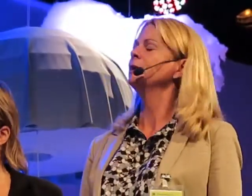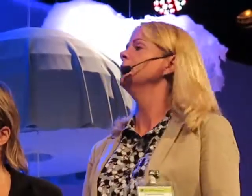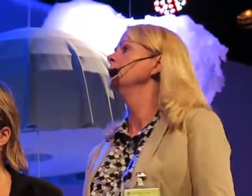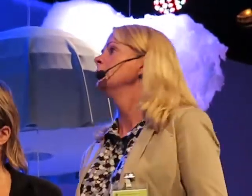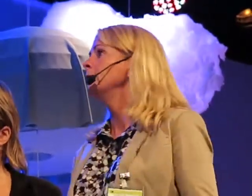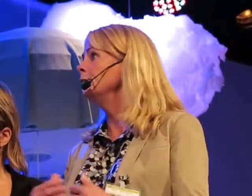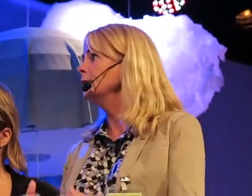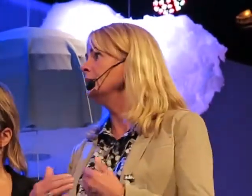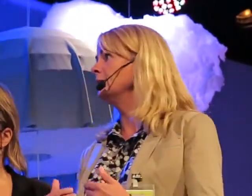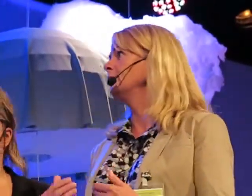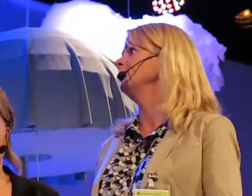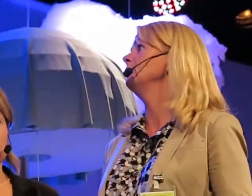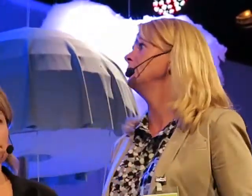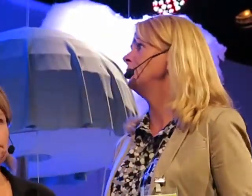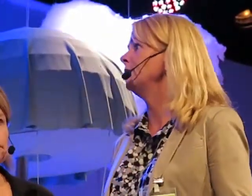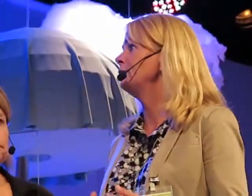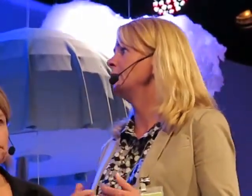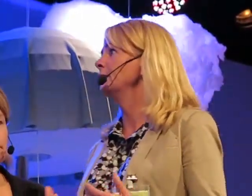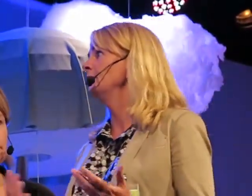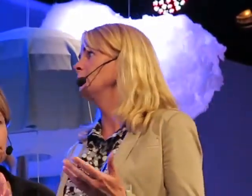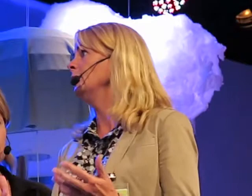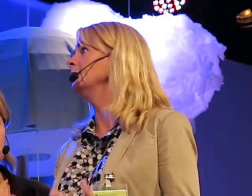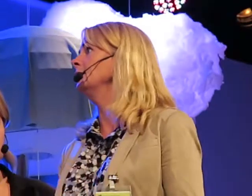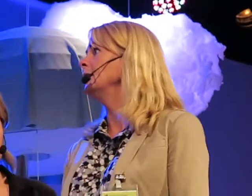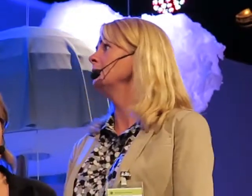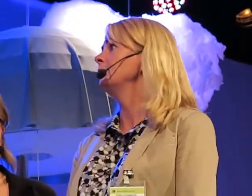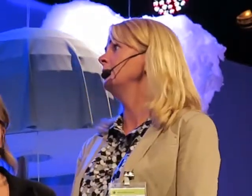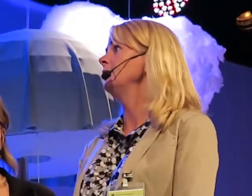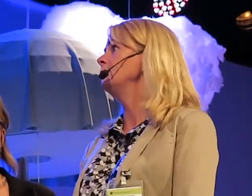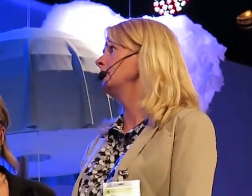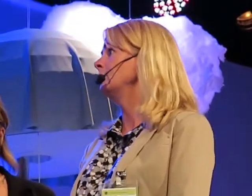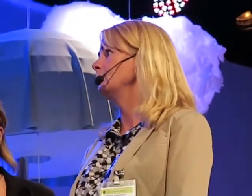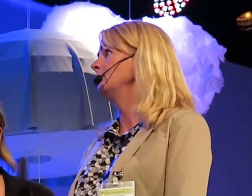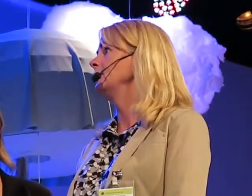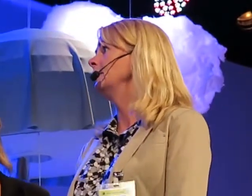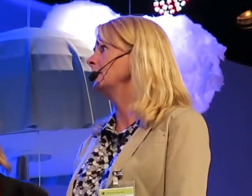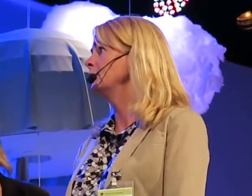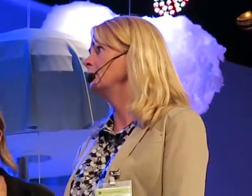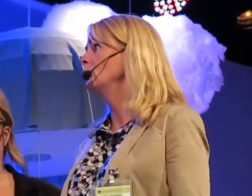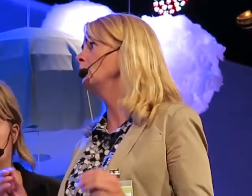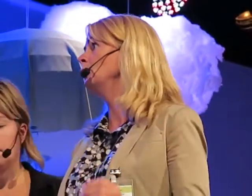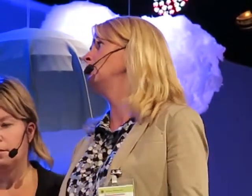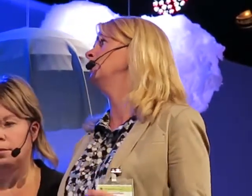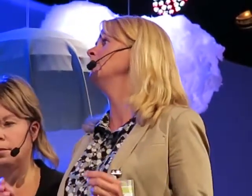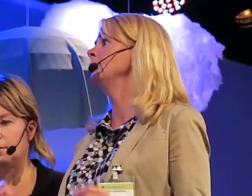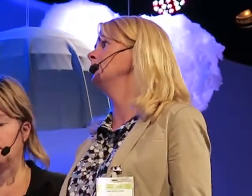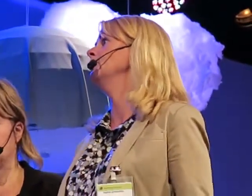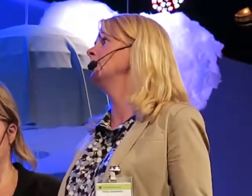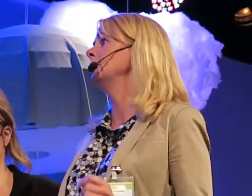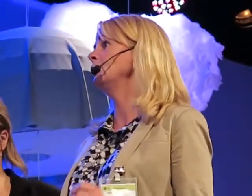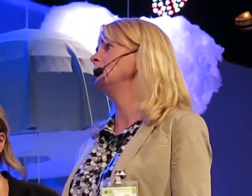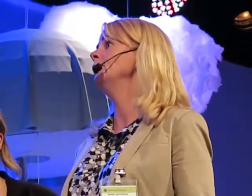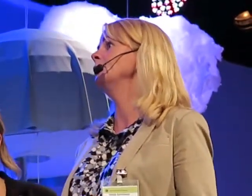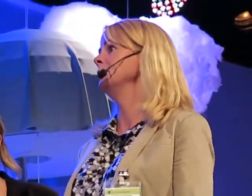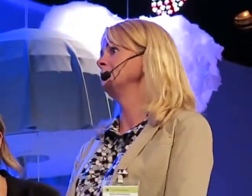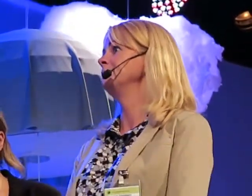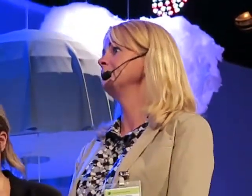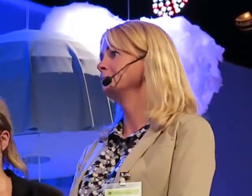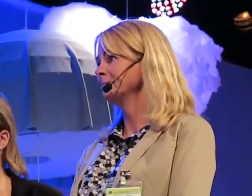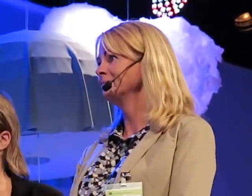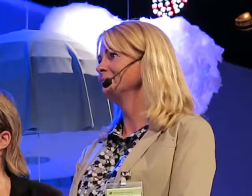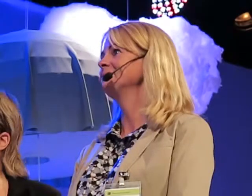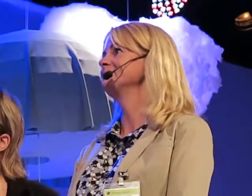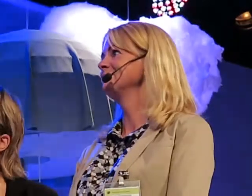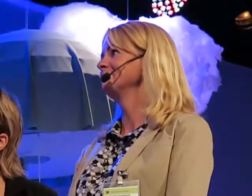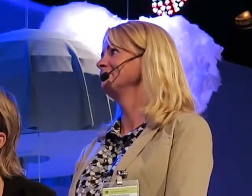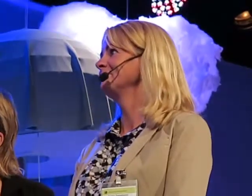tas bort. För våran del så är det fossilfria drivmedel, alltså drivmedel som är tillverkade av hållbara, förnybara råvaror.